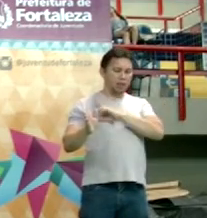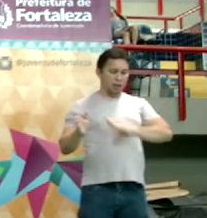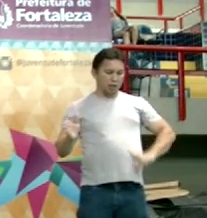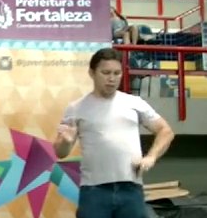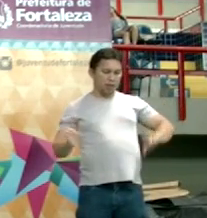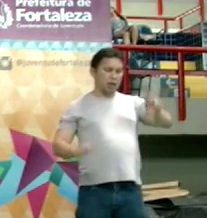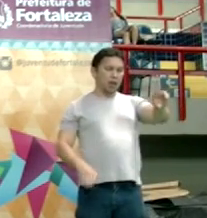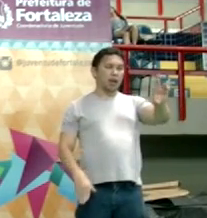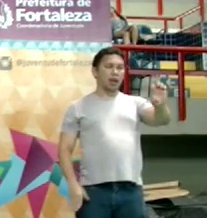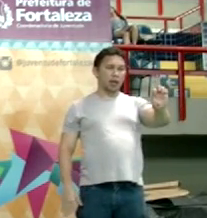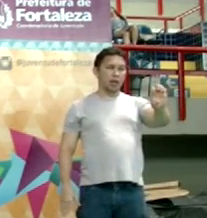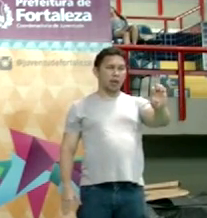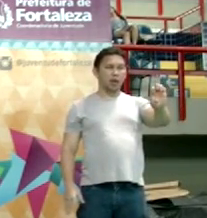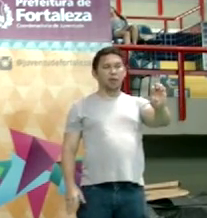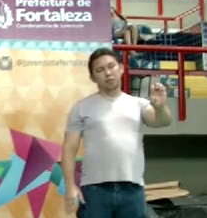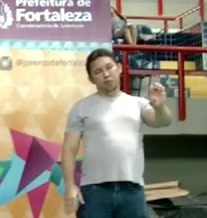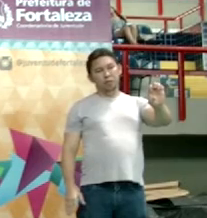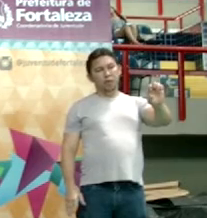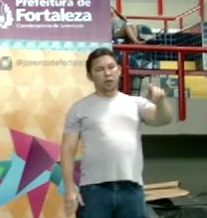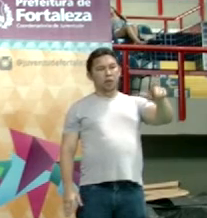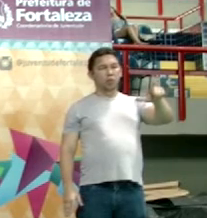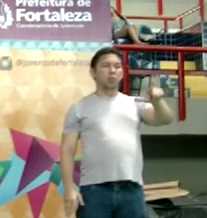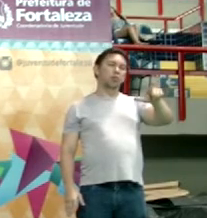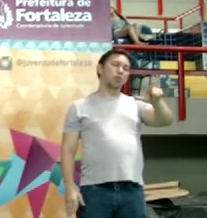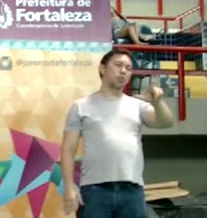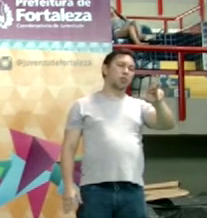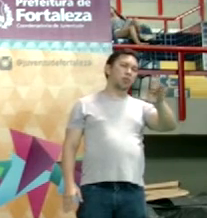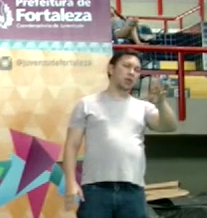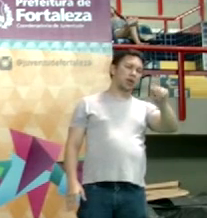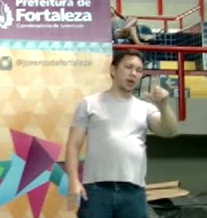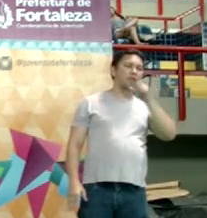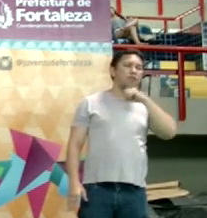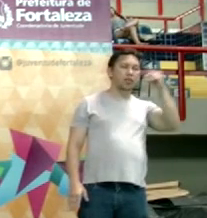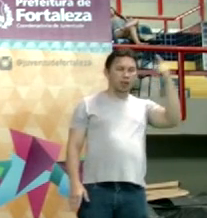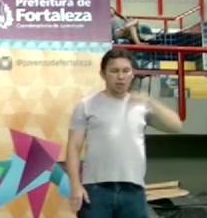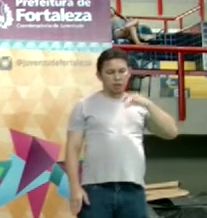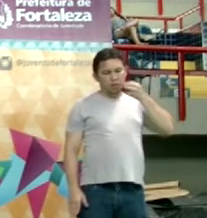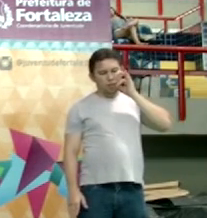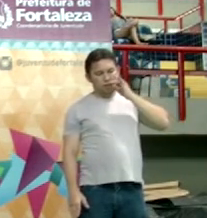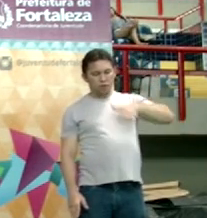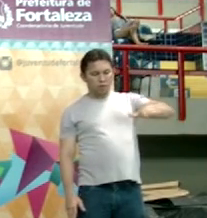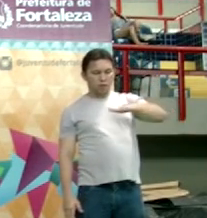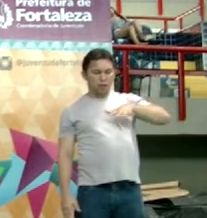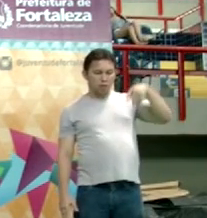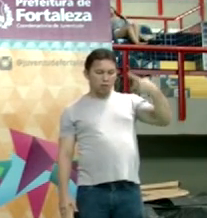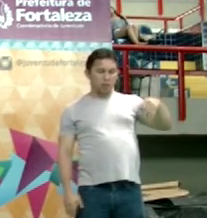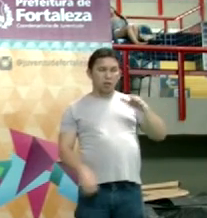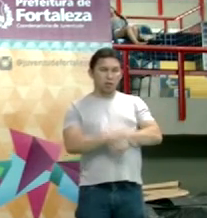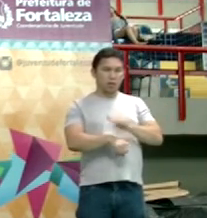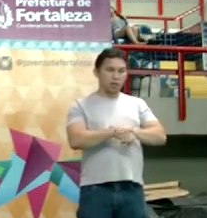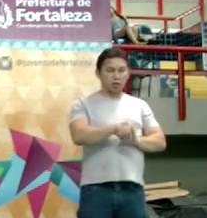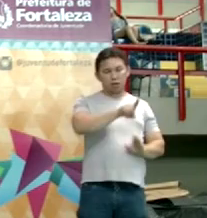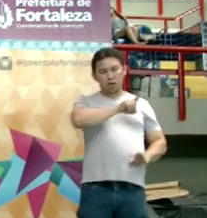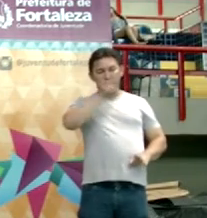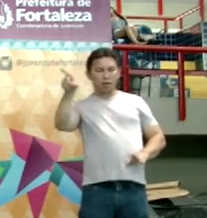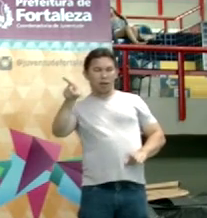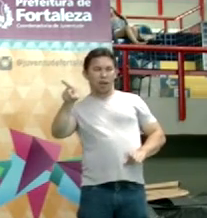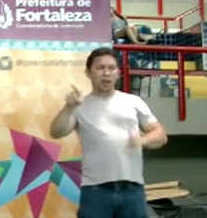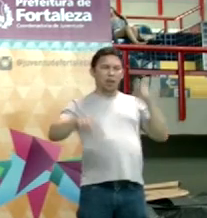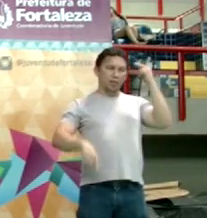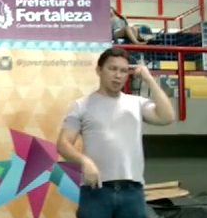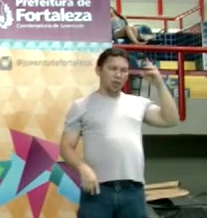vai dominar o cenário político nacional? Os cafeicultores. E são exatamente os cafeicultores lá do Oeste Paulista que